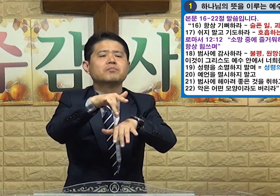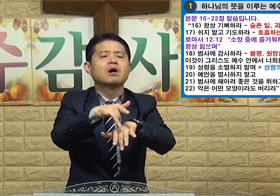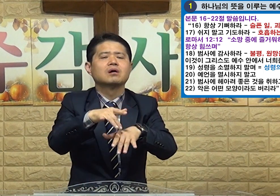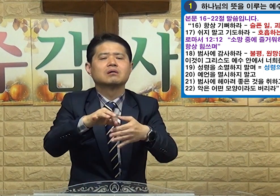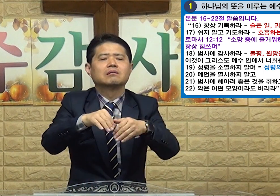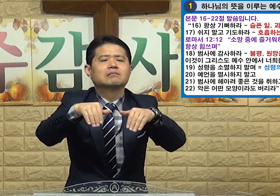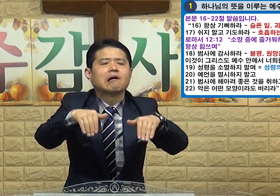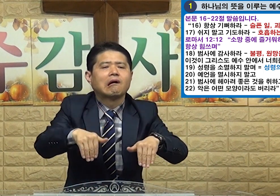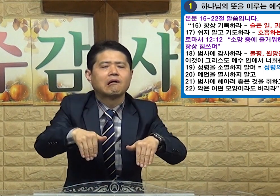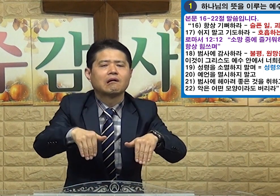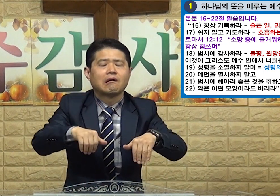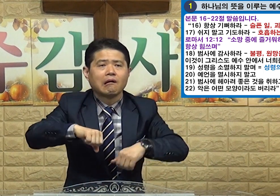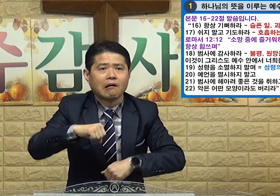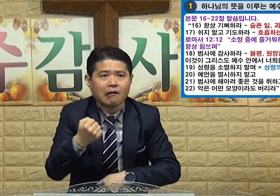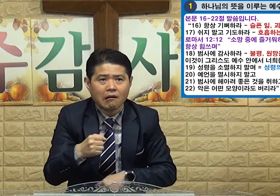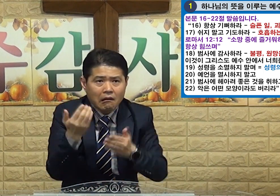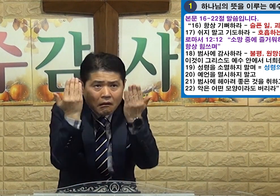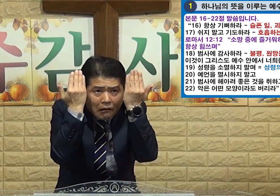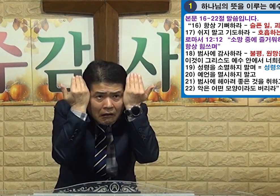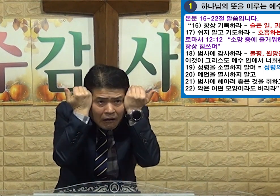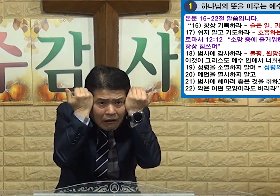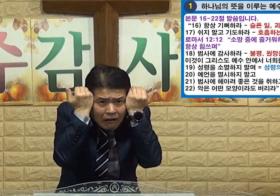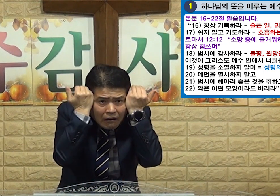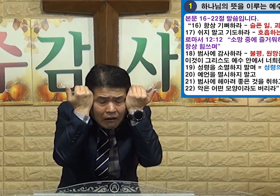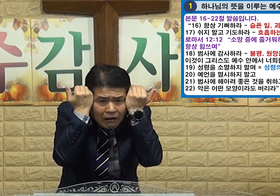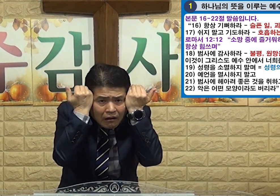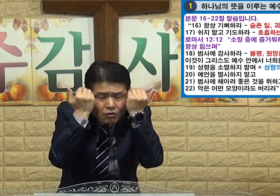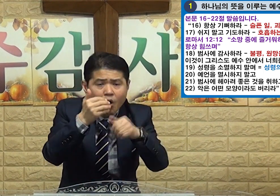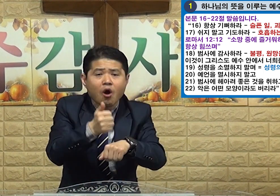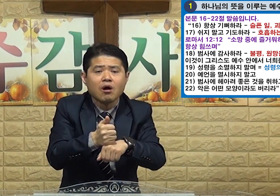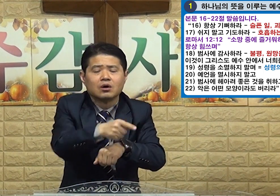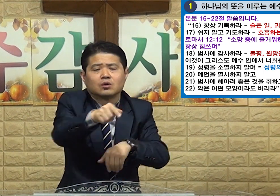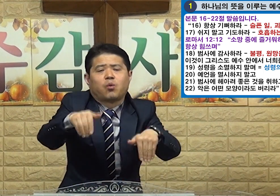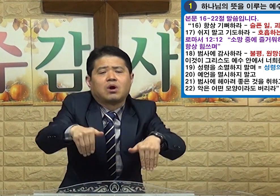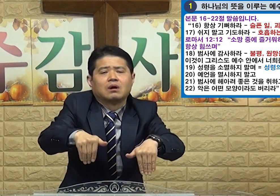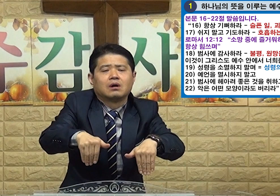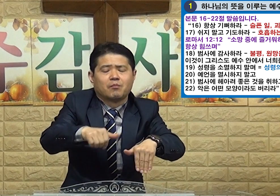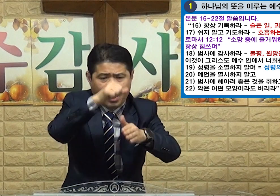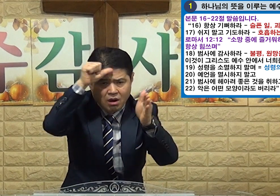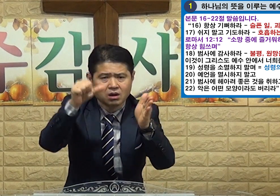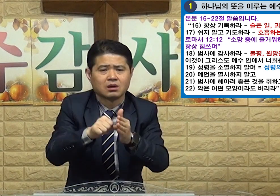그것은 곧 이 악의 종으로서 생활을 한다면